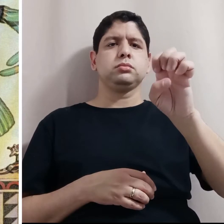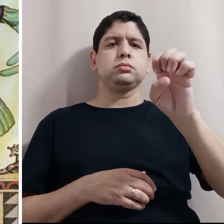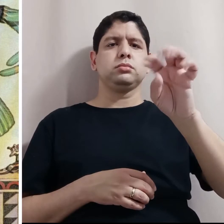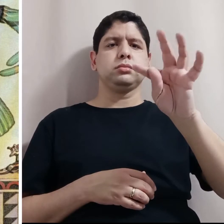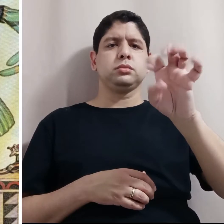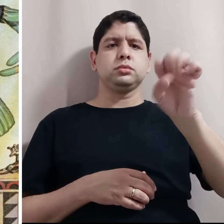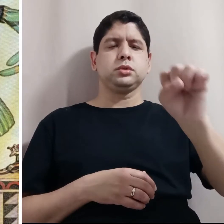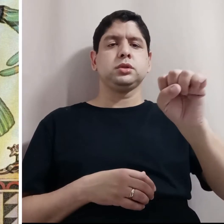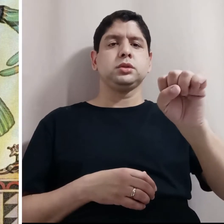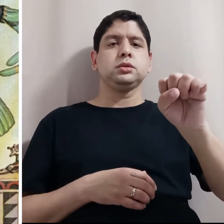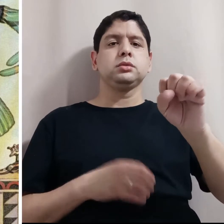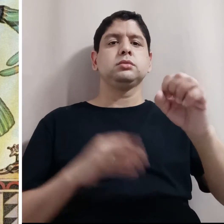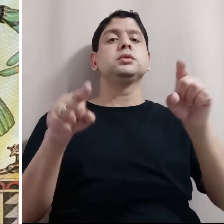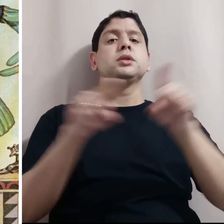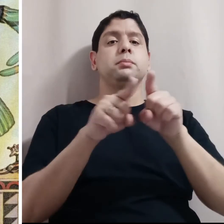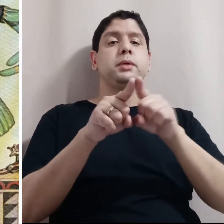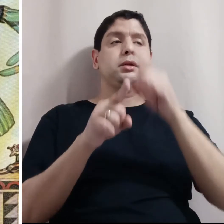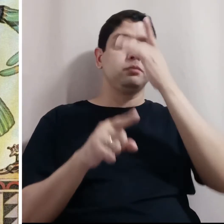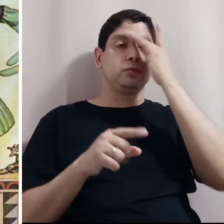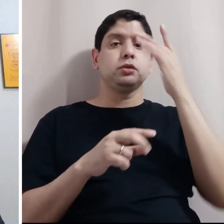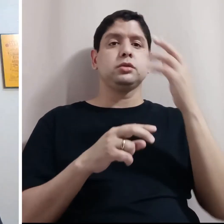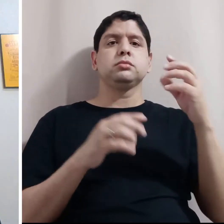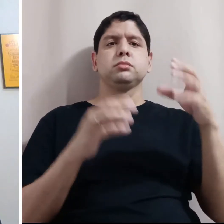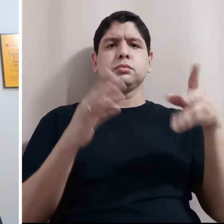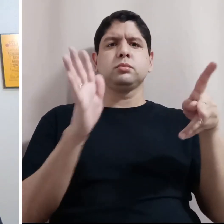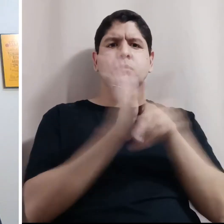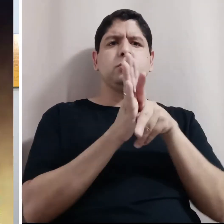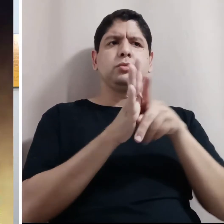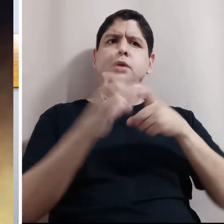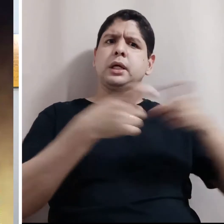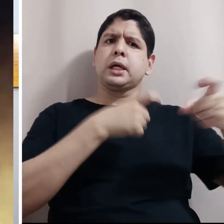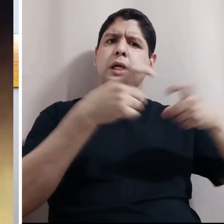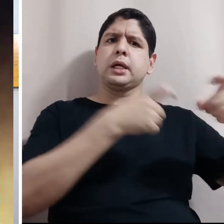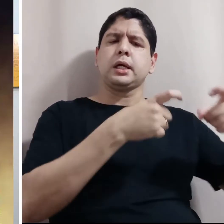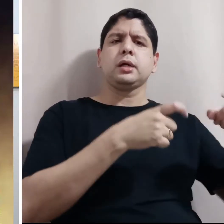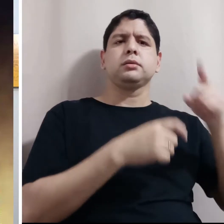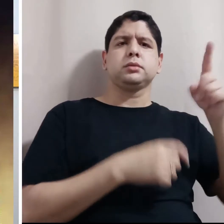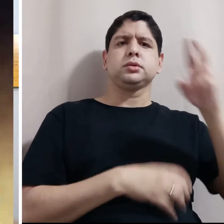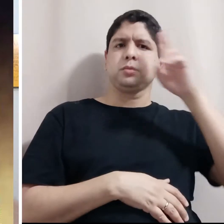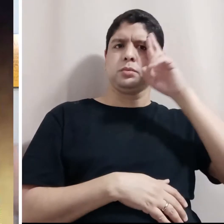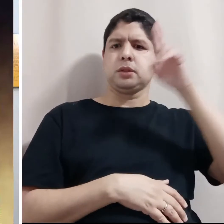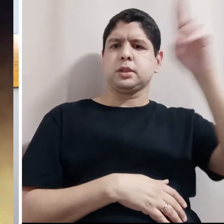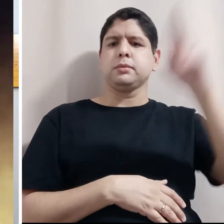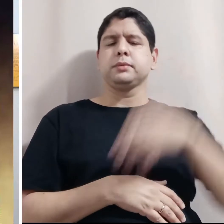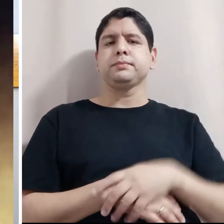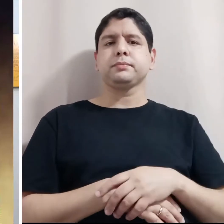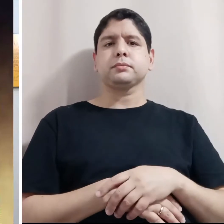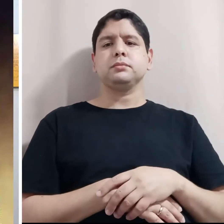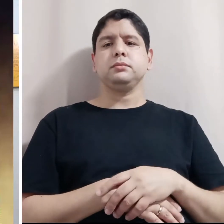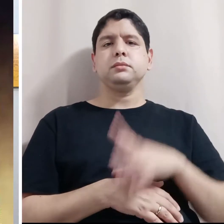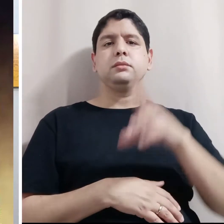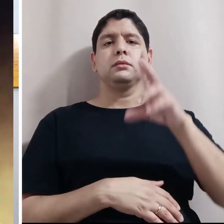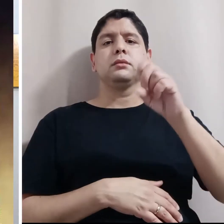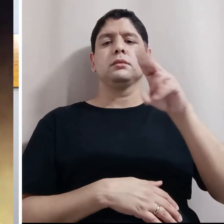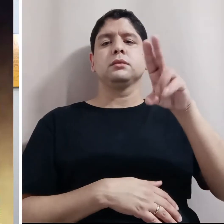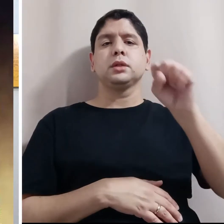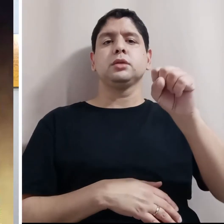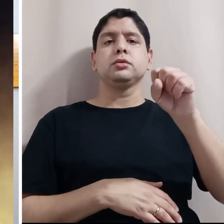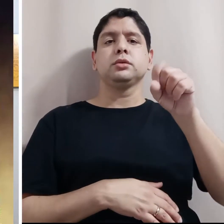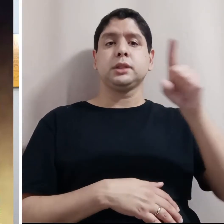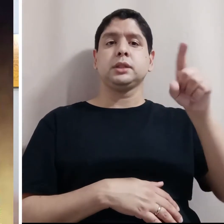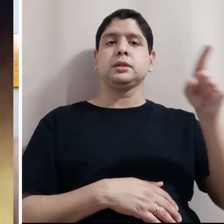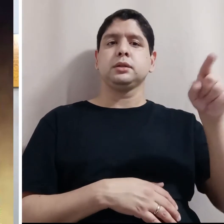pelos cultos nos templos, e os chefes militares, já que eles eram um povo guerreiro, né? Aliás, o principal deus deles, né, era